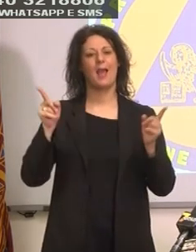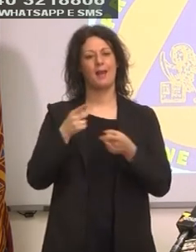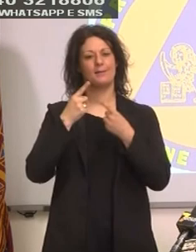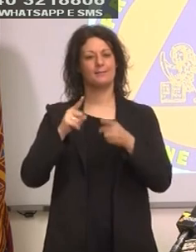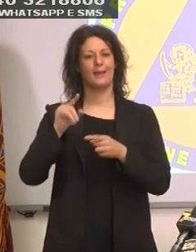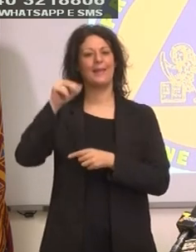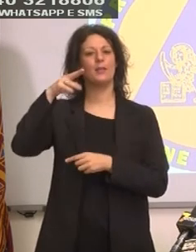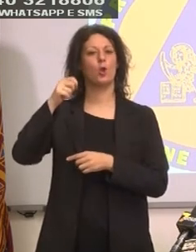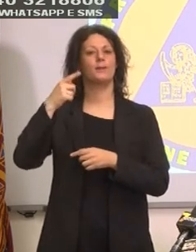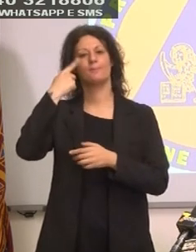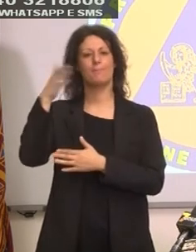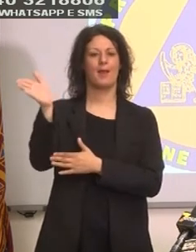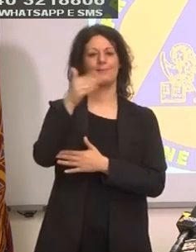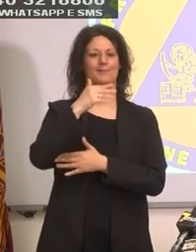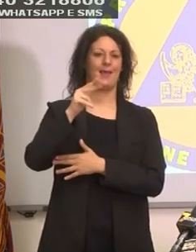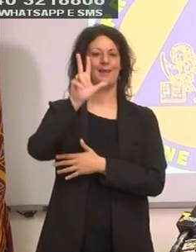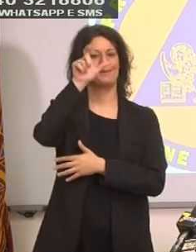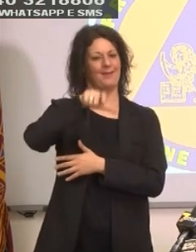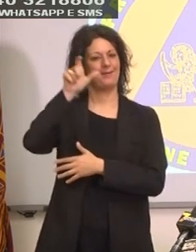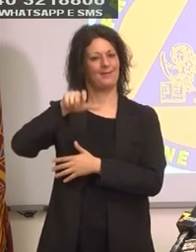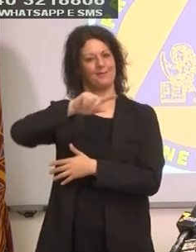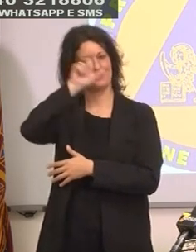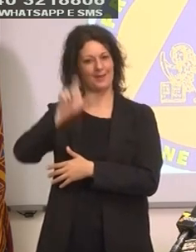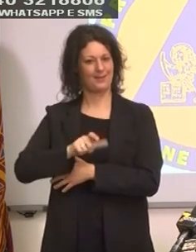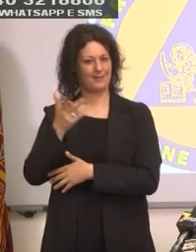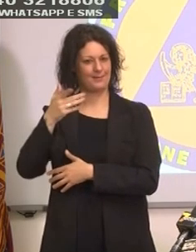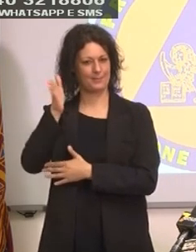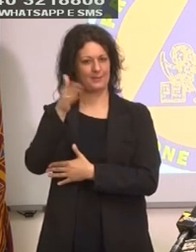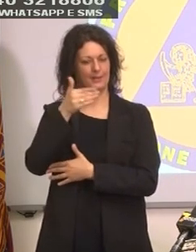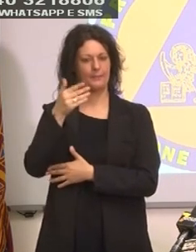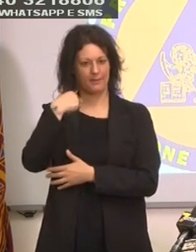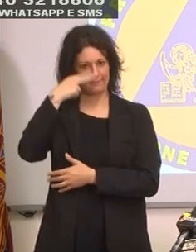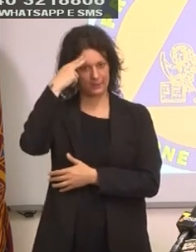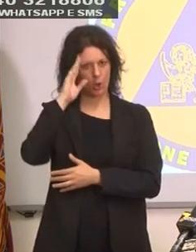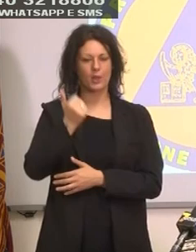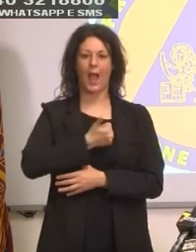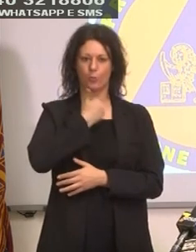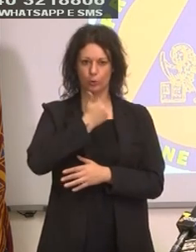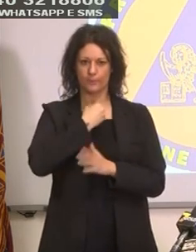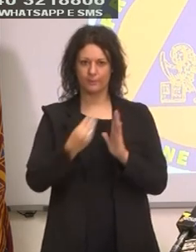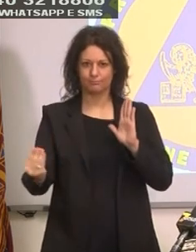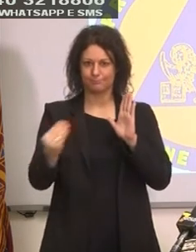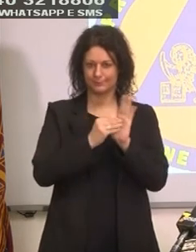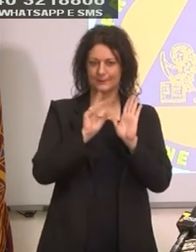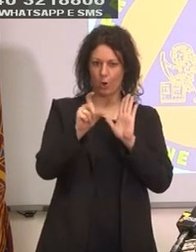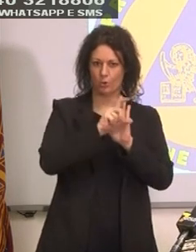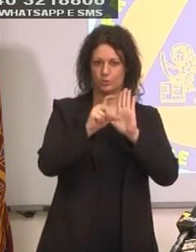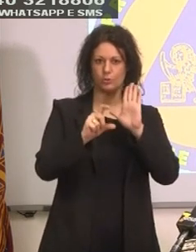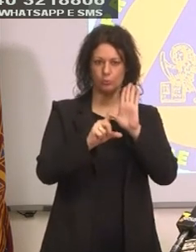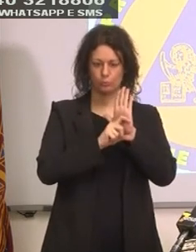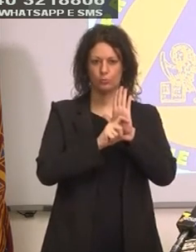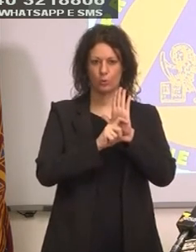tricolore, ma vorrei ricordare che l'autonomia fa parte della Costituzione. Non è che c'è chi ha la patente di italianità e quelli